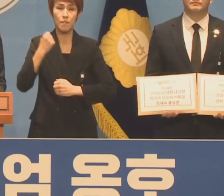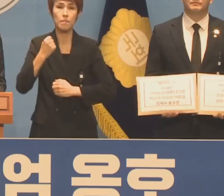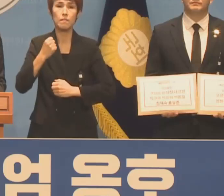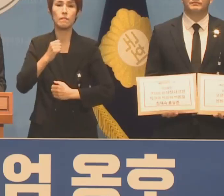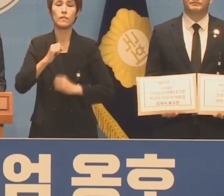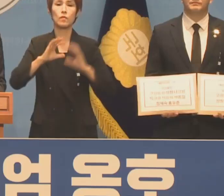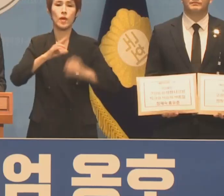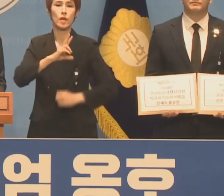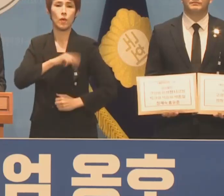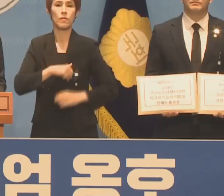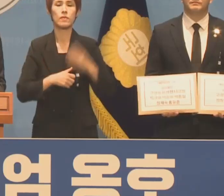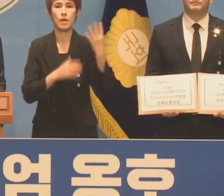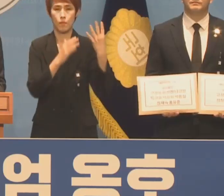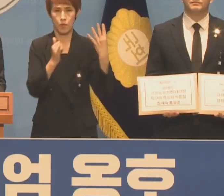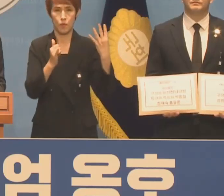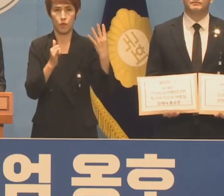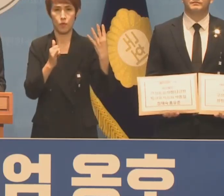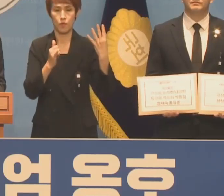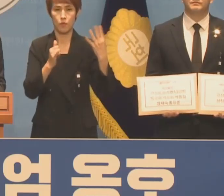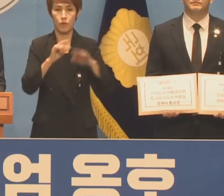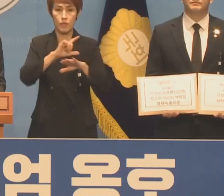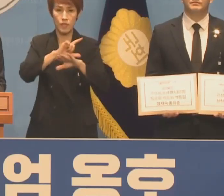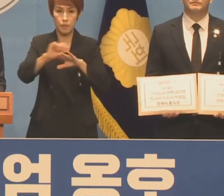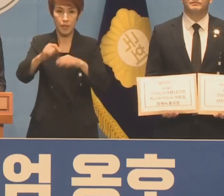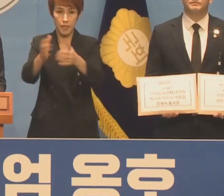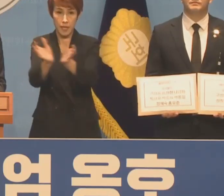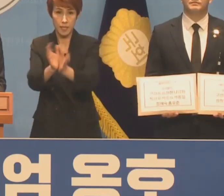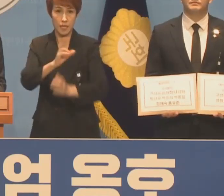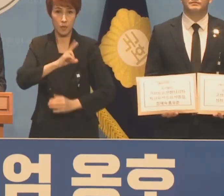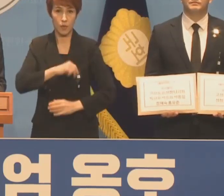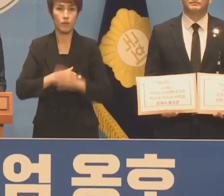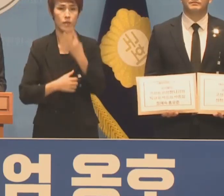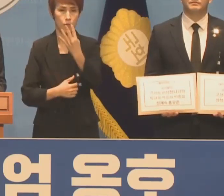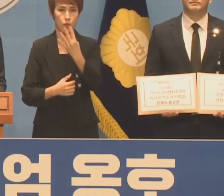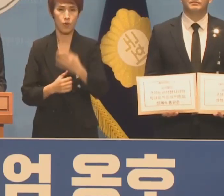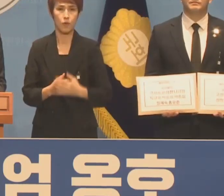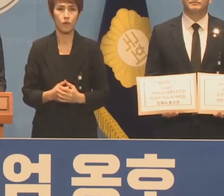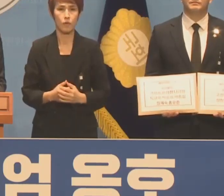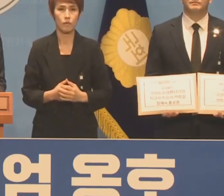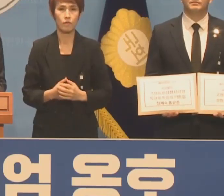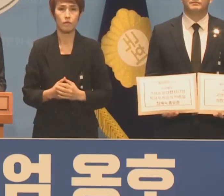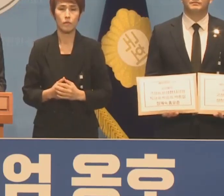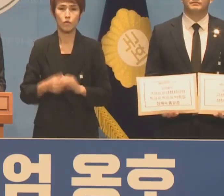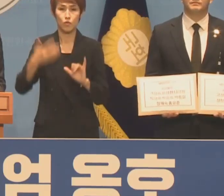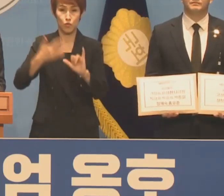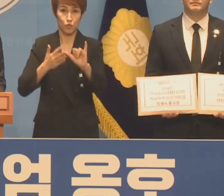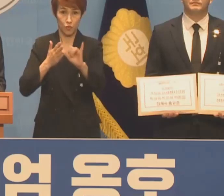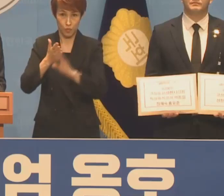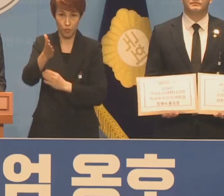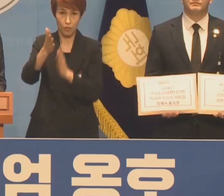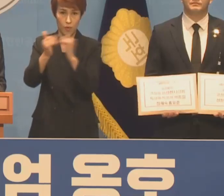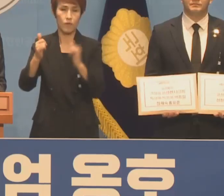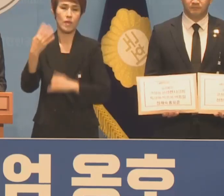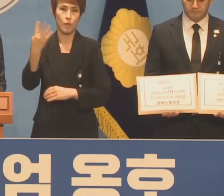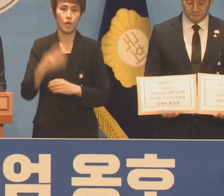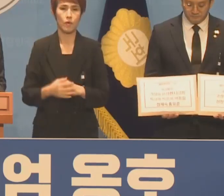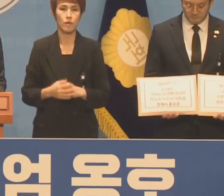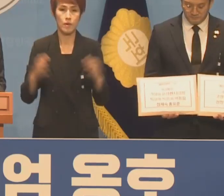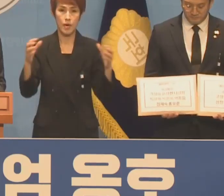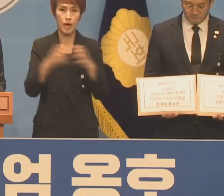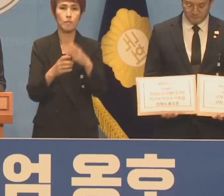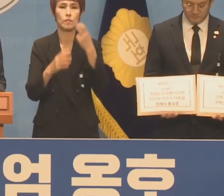4명, 국민의힘 지방자치단체 의원 4명, 극우 유튜버 4명, 총